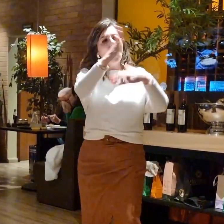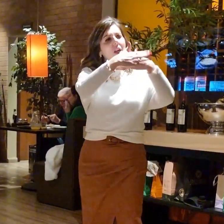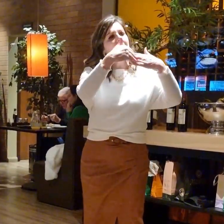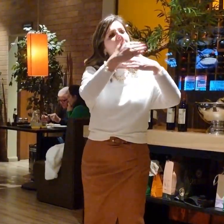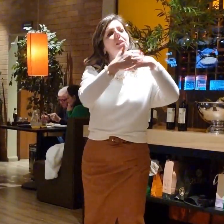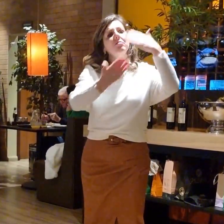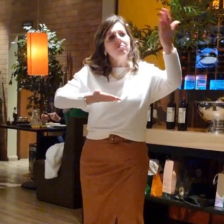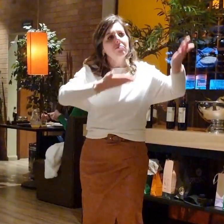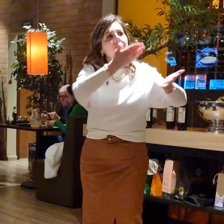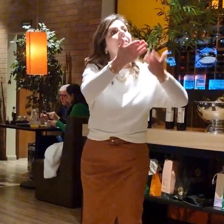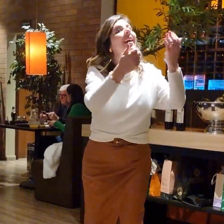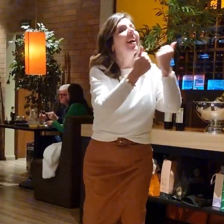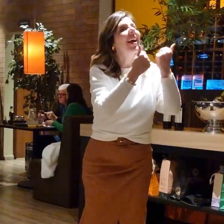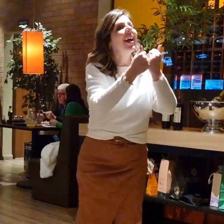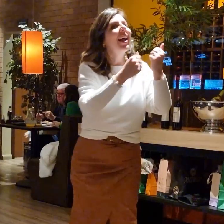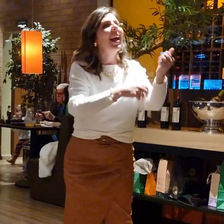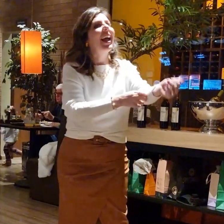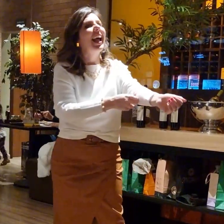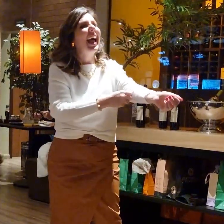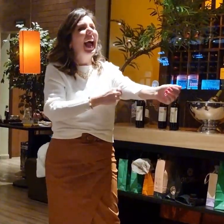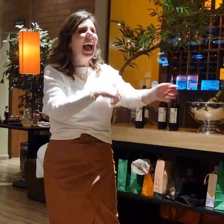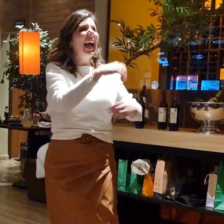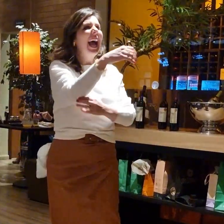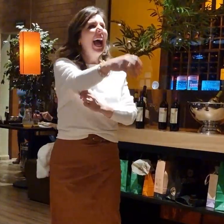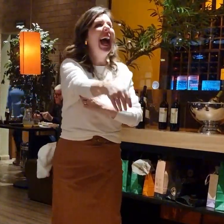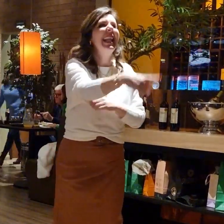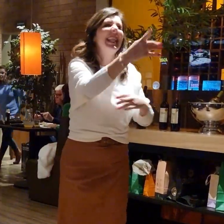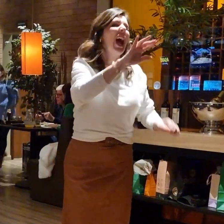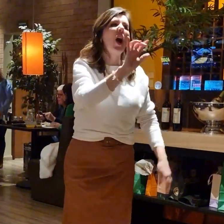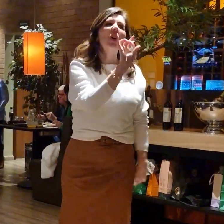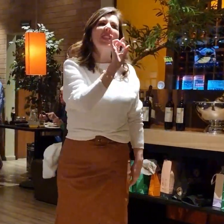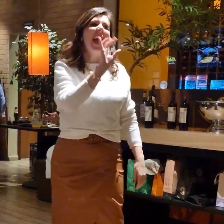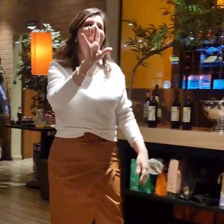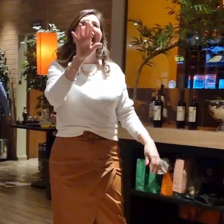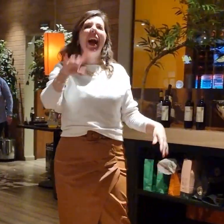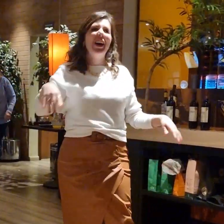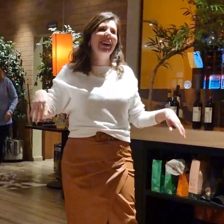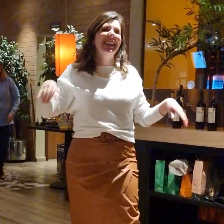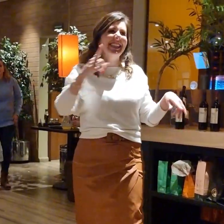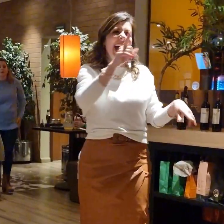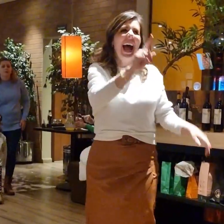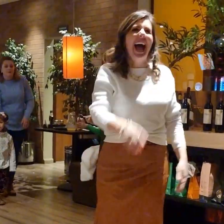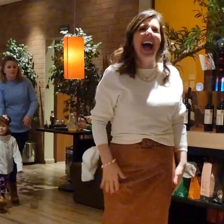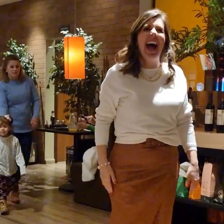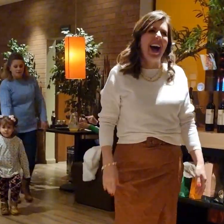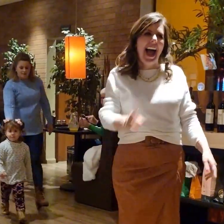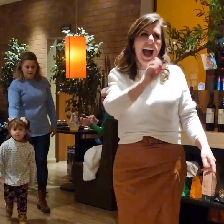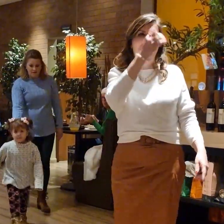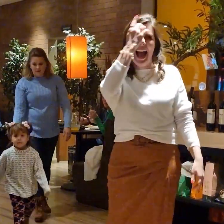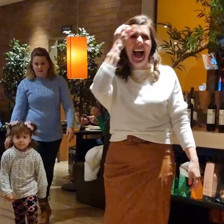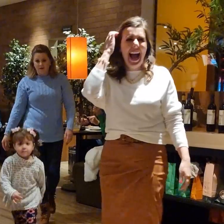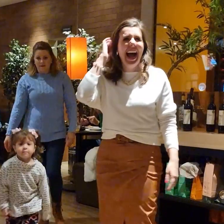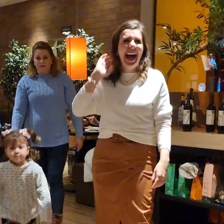discípulos, não só na Alameda, mas em todo o Brasil, para fazer esse